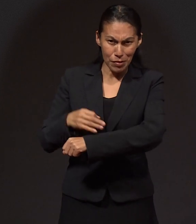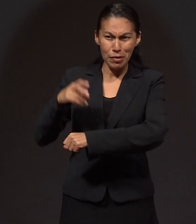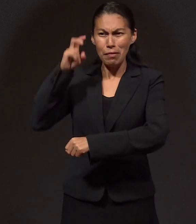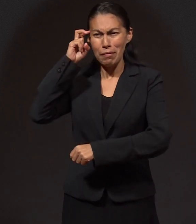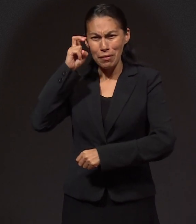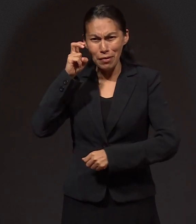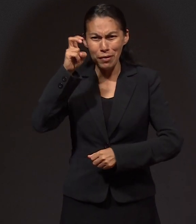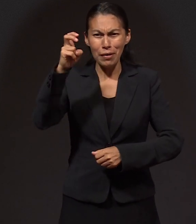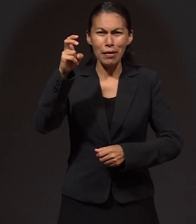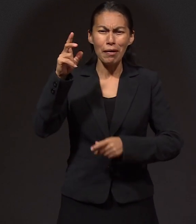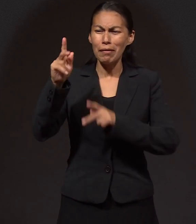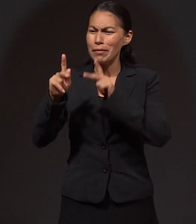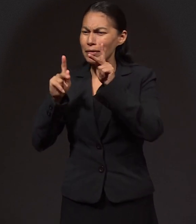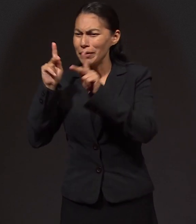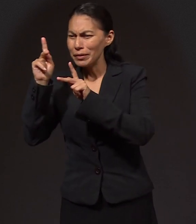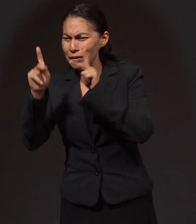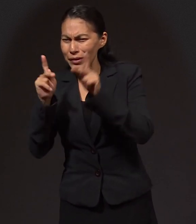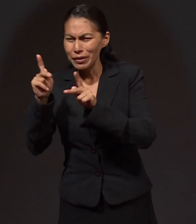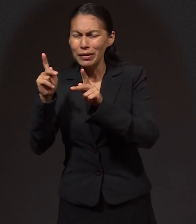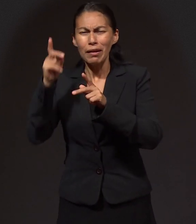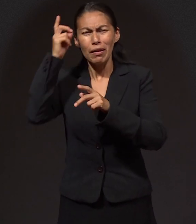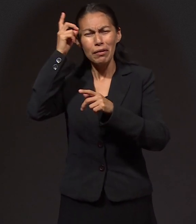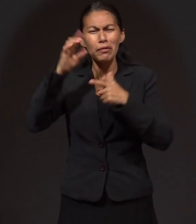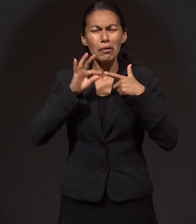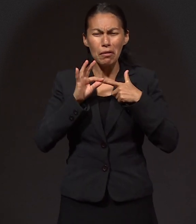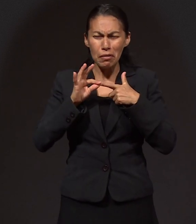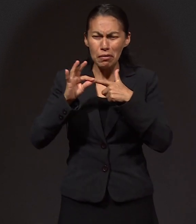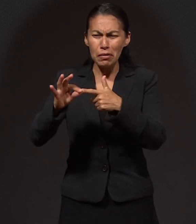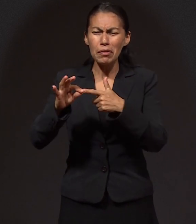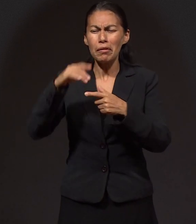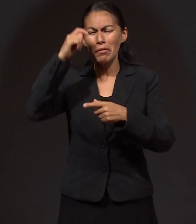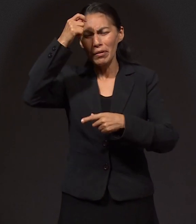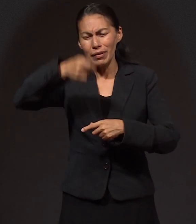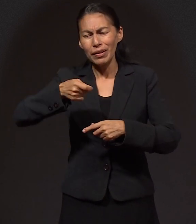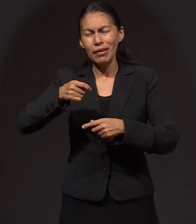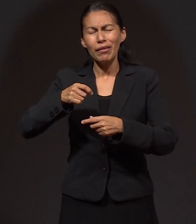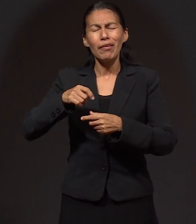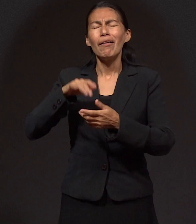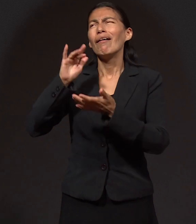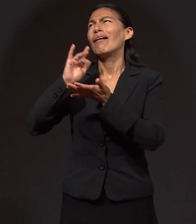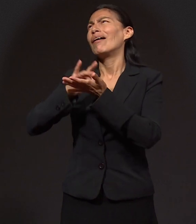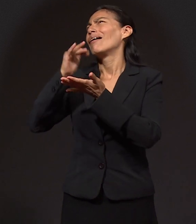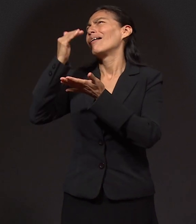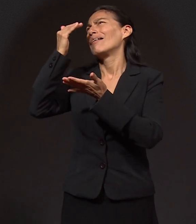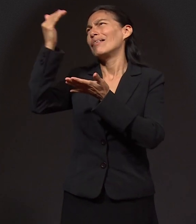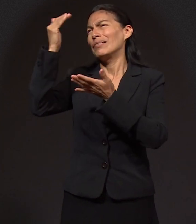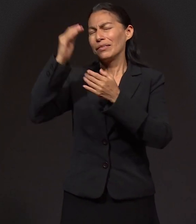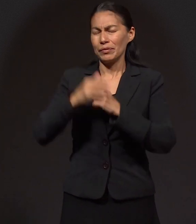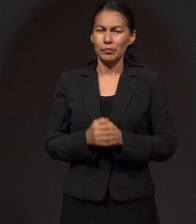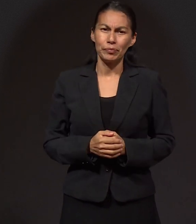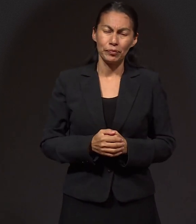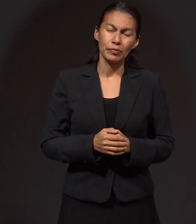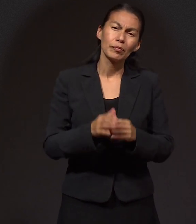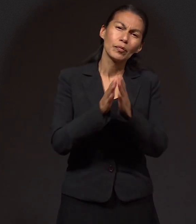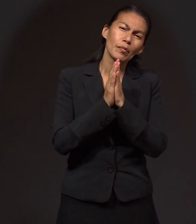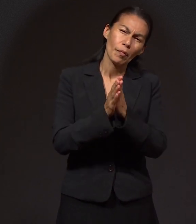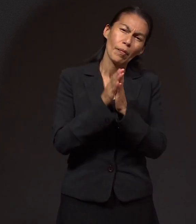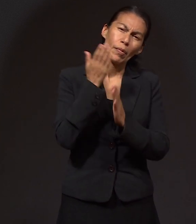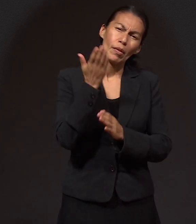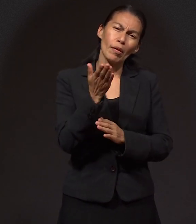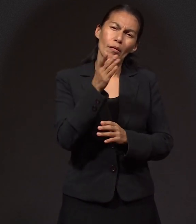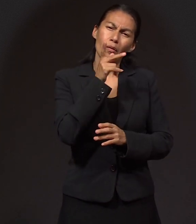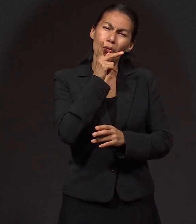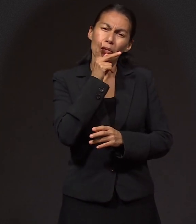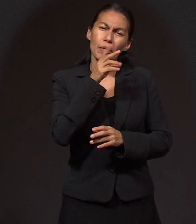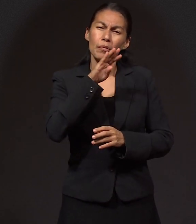familia. Y Dios nos protegió y nos estuvo guiando durante el camino. Amén, pido que oren por mis